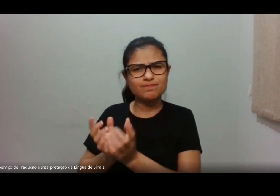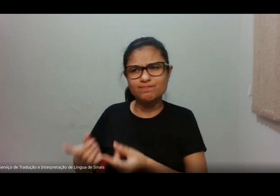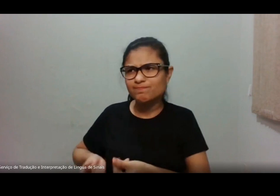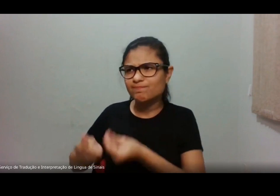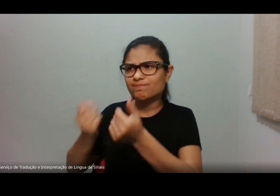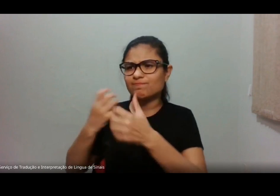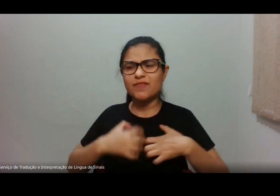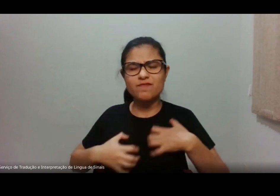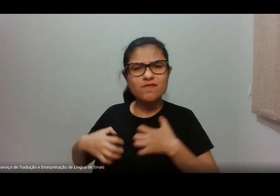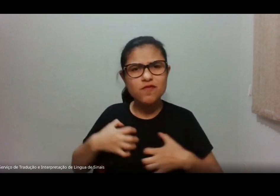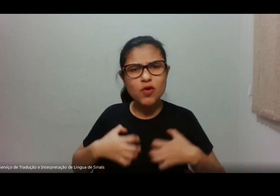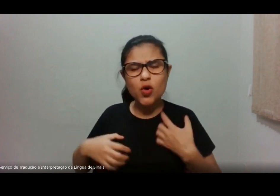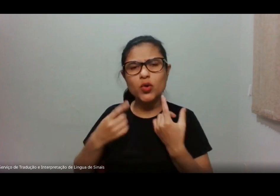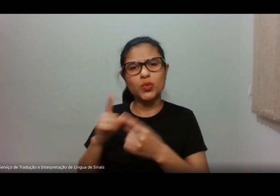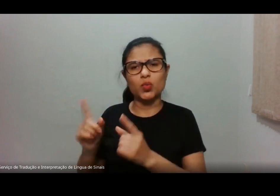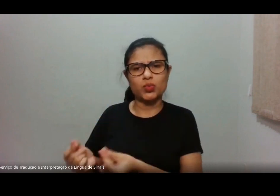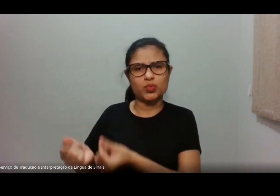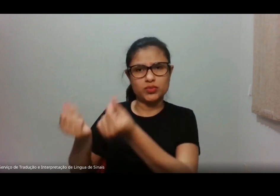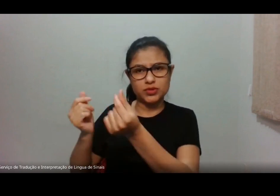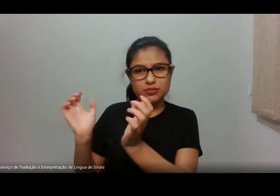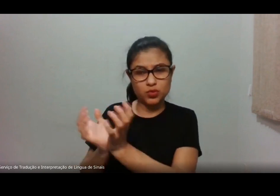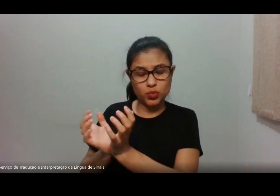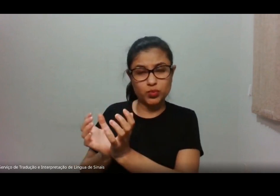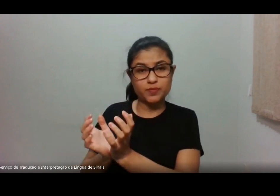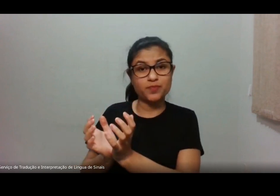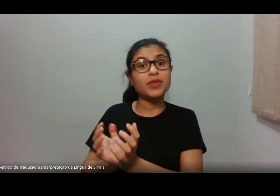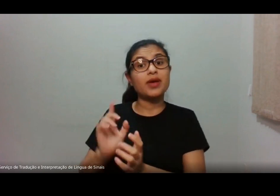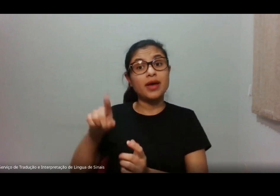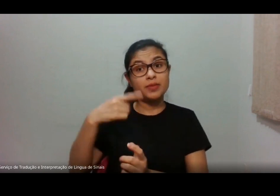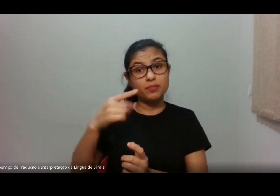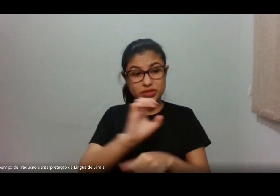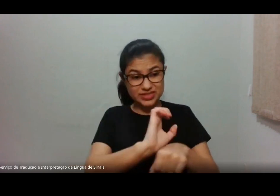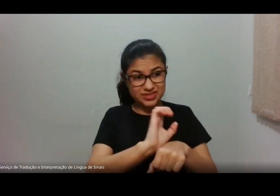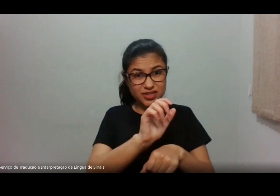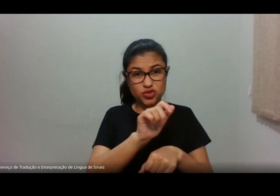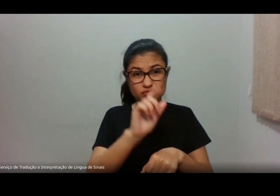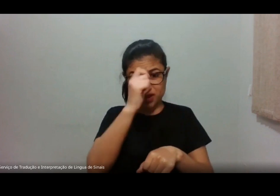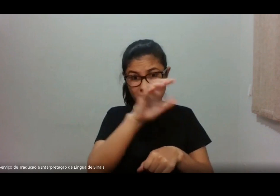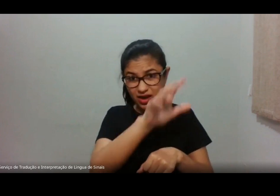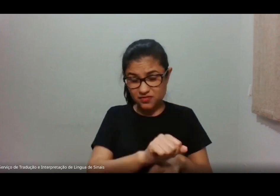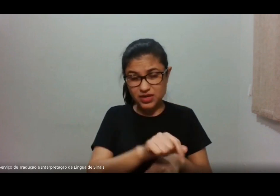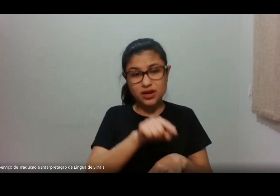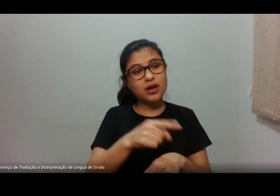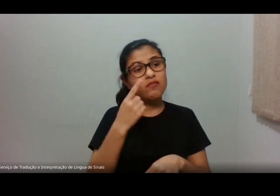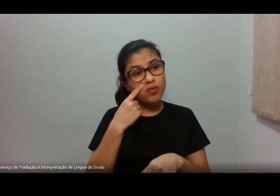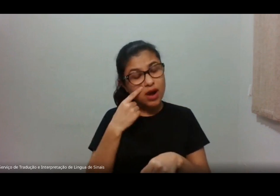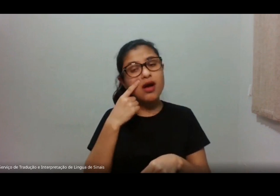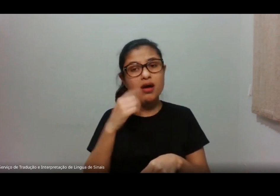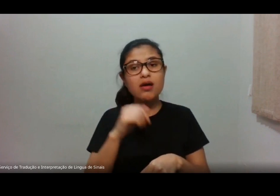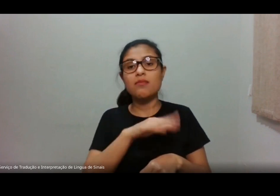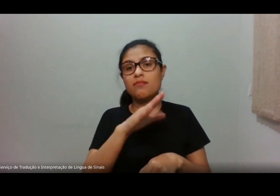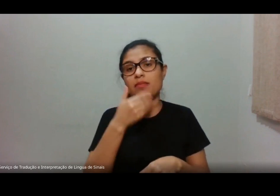universitária francesa. E depois de seu estágio na Argélia, Bourdieu viu que seria muito mais feliz e produtivo